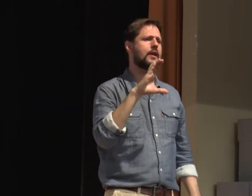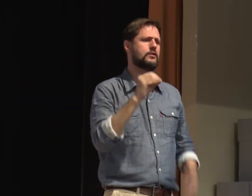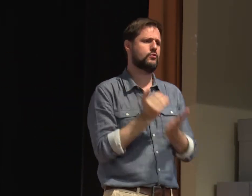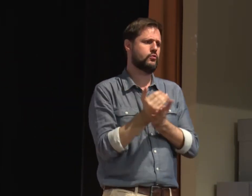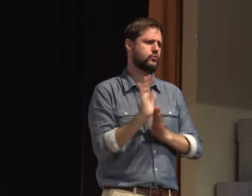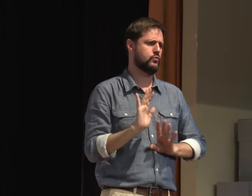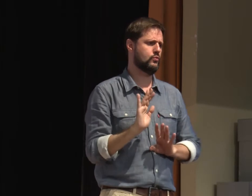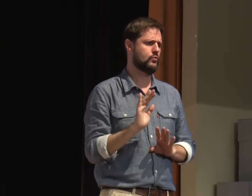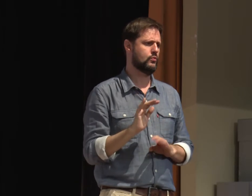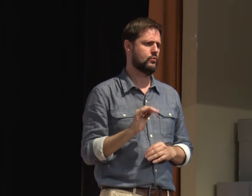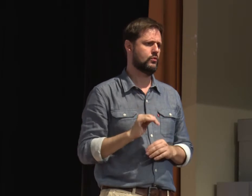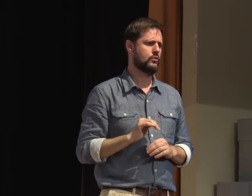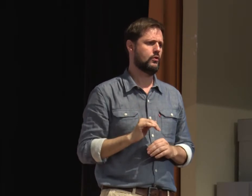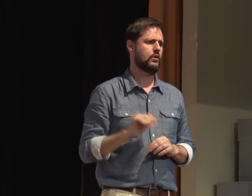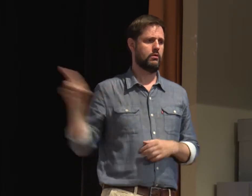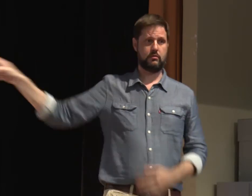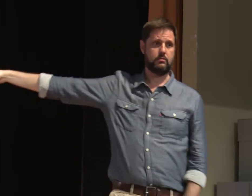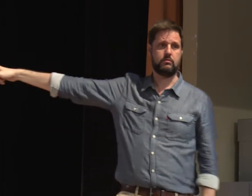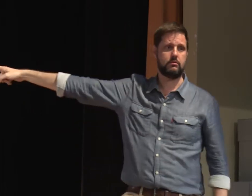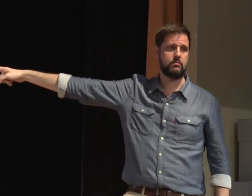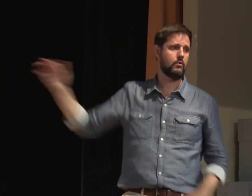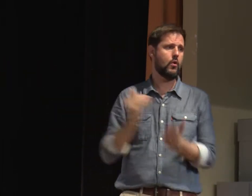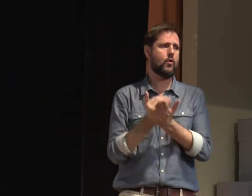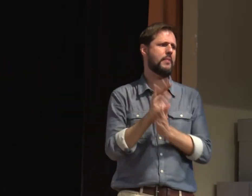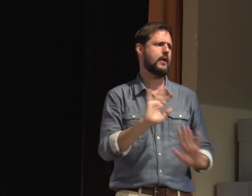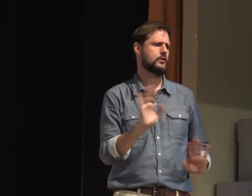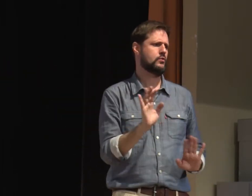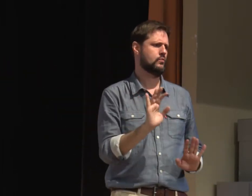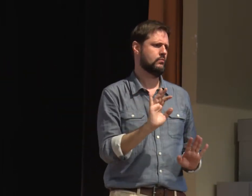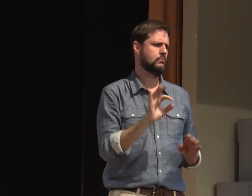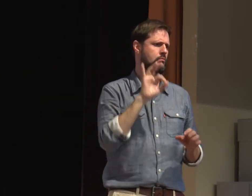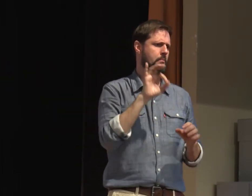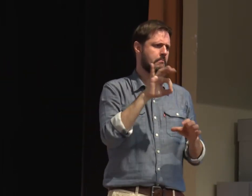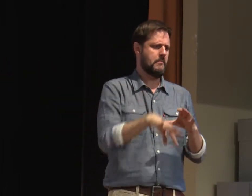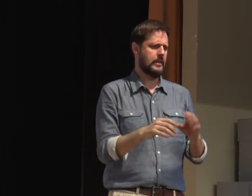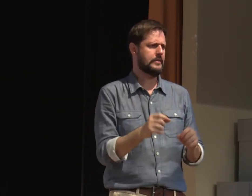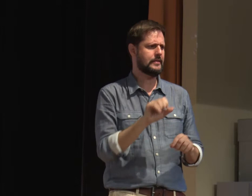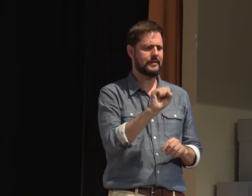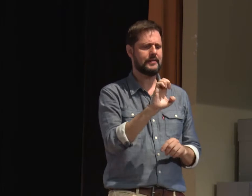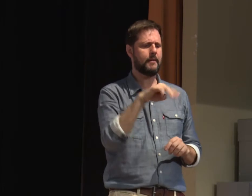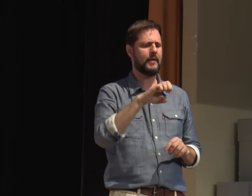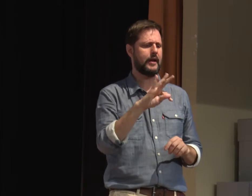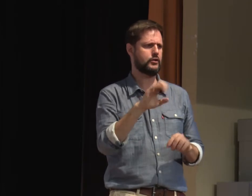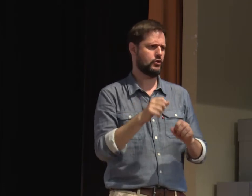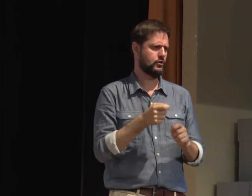Mas foi só um começo. Ali, ó, como eu estou mostrando a imagem para vocês, isso foi só o começo,